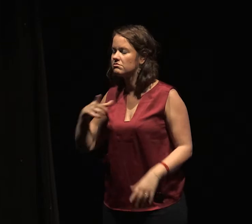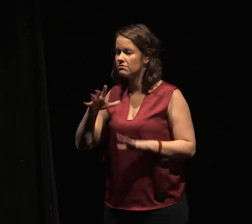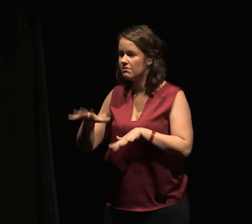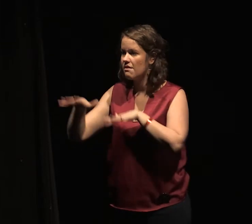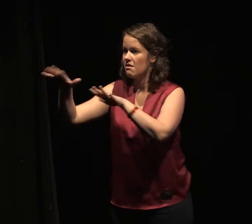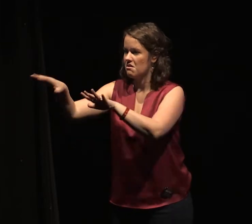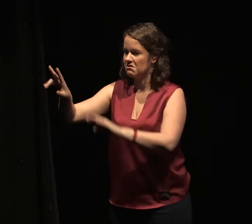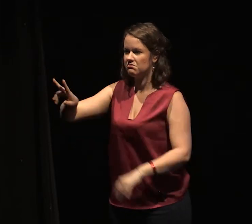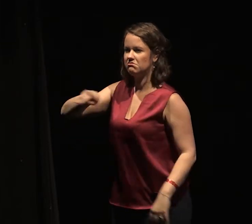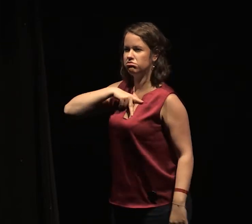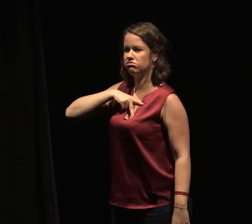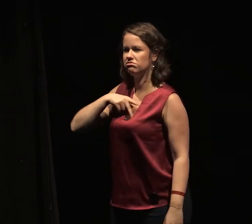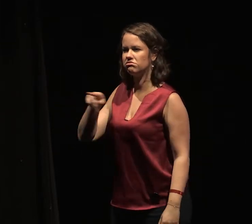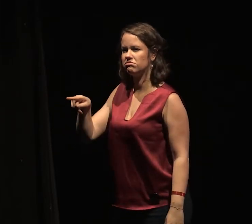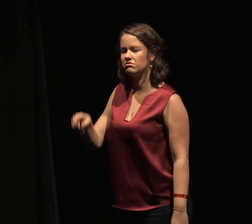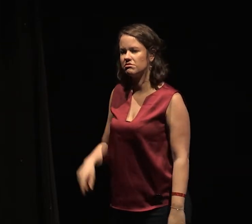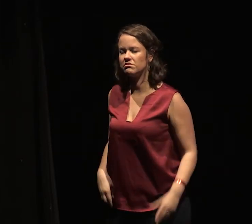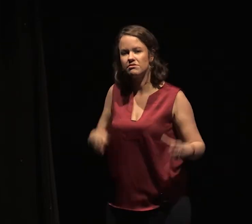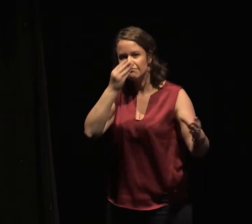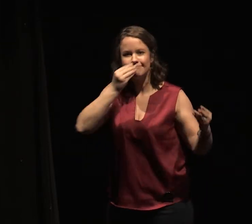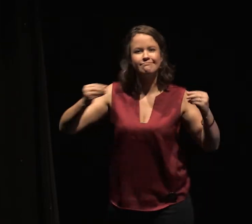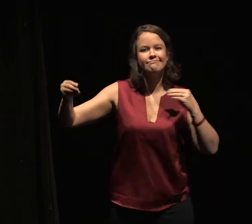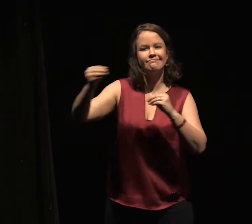m'appartient. Cet air humide